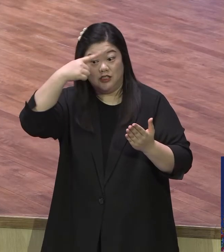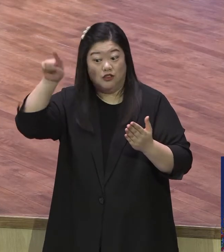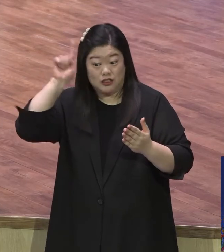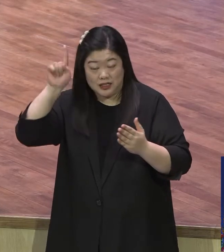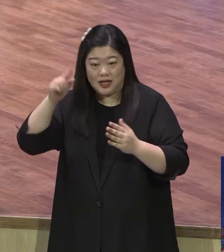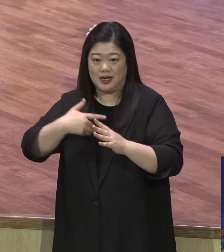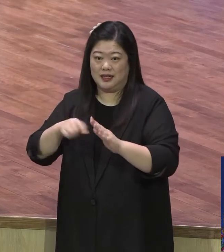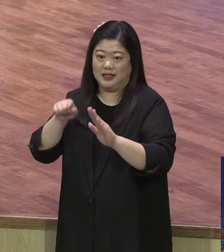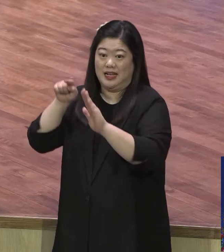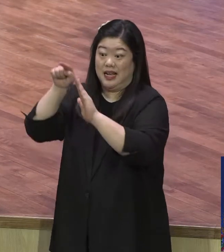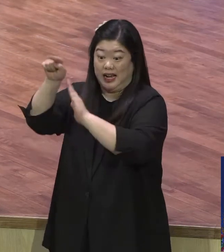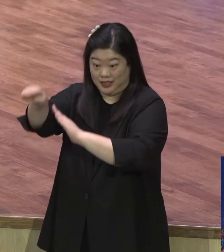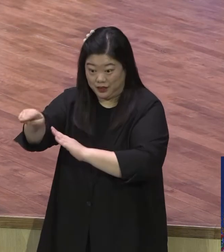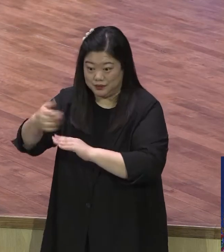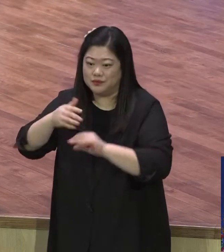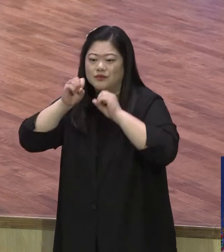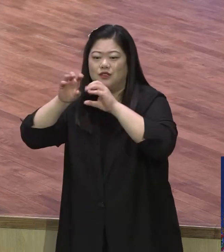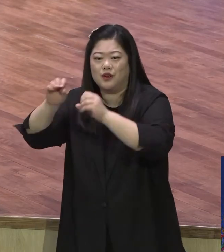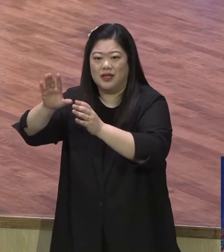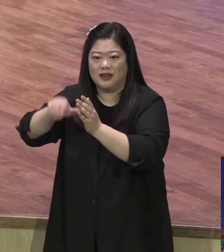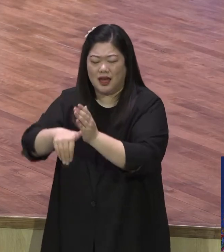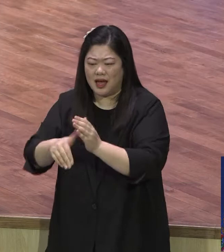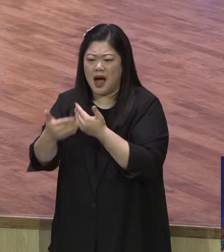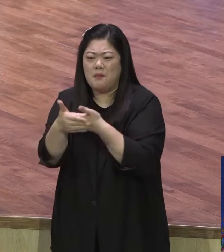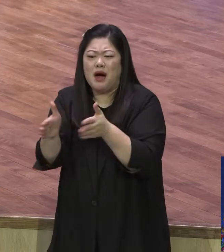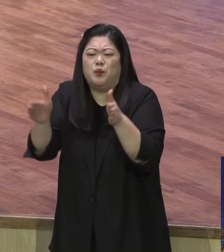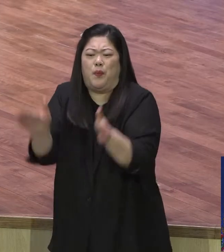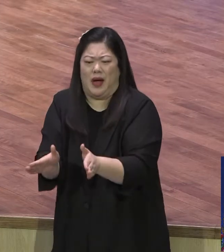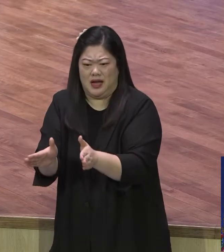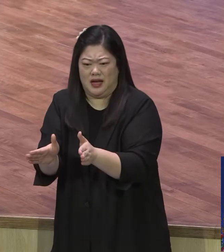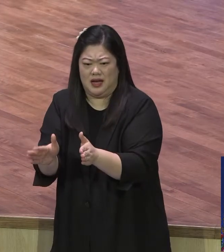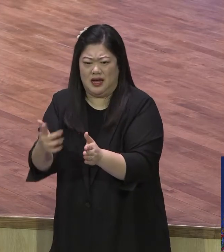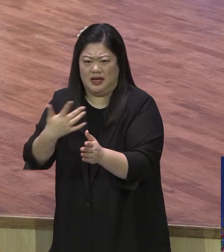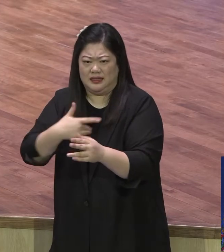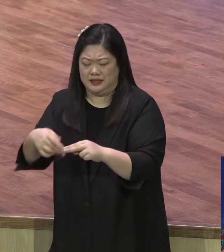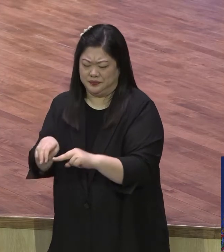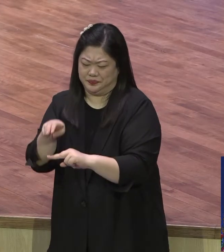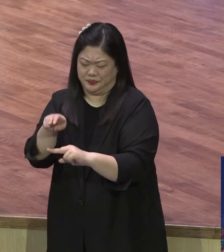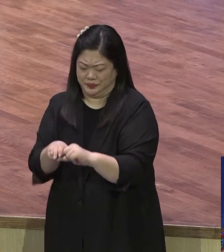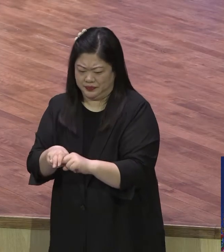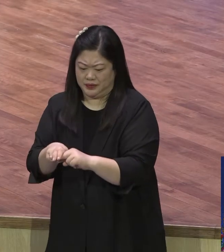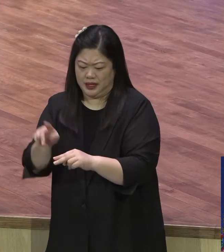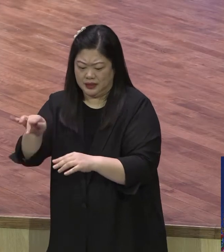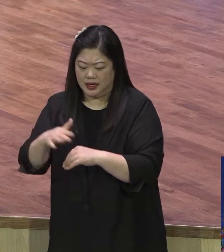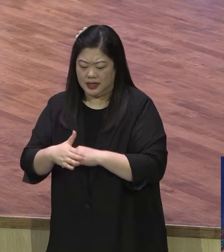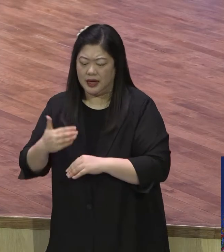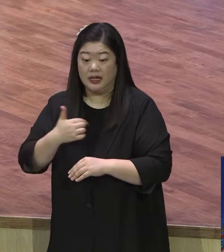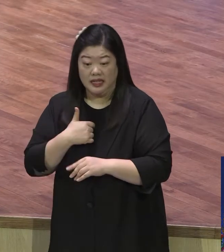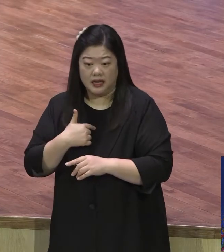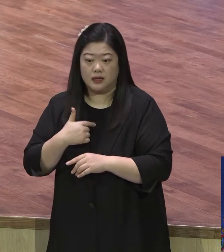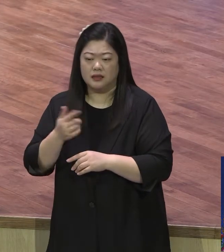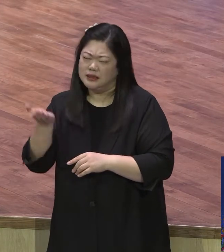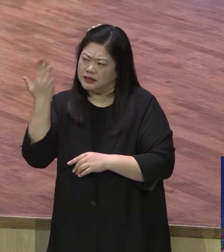숟가락 몽돼 있고 한 방에서 밥에 먹은 그 가서 1장부터 28장까지 쫙 며칠간